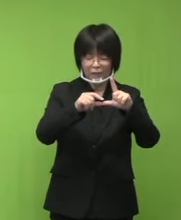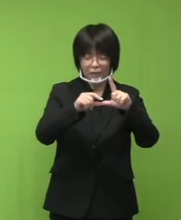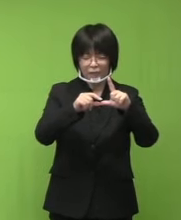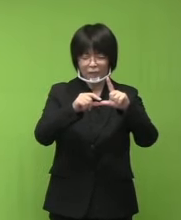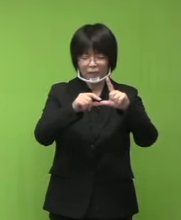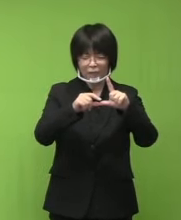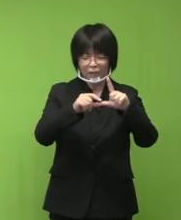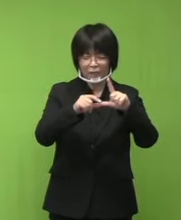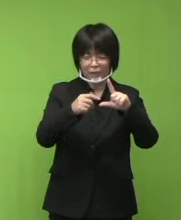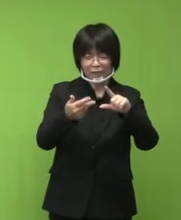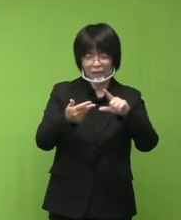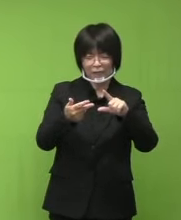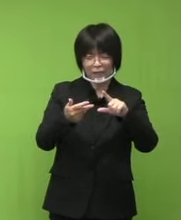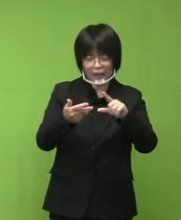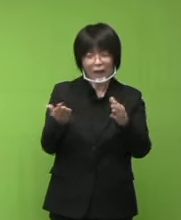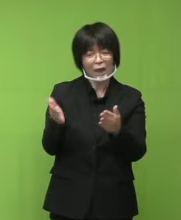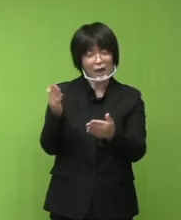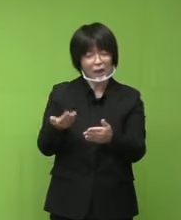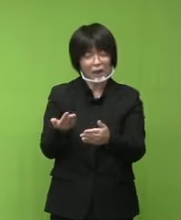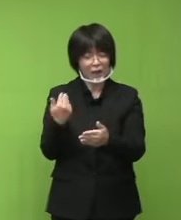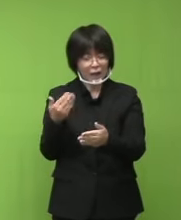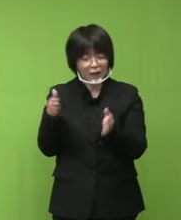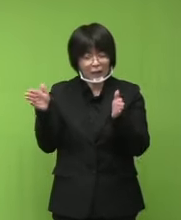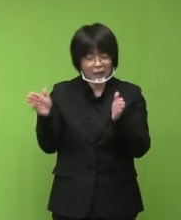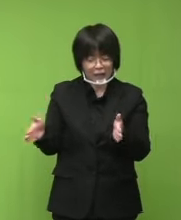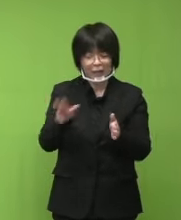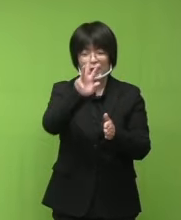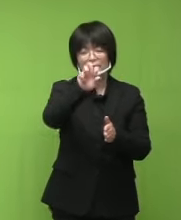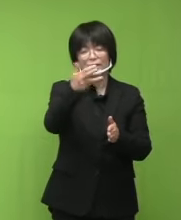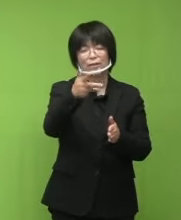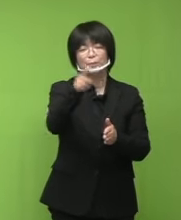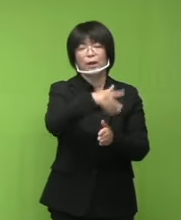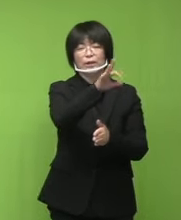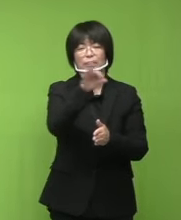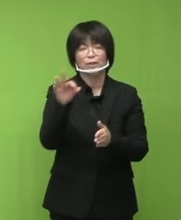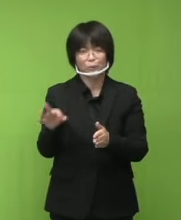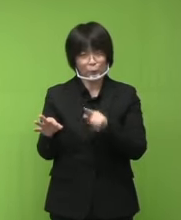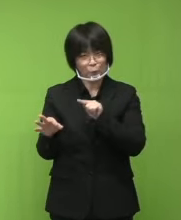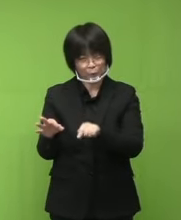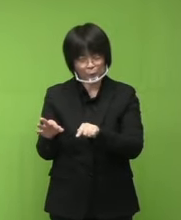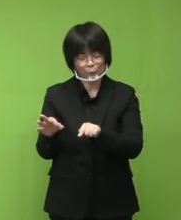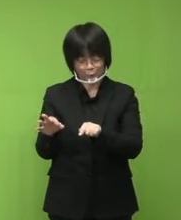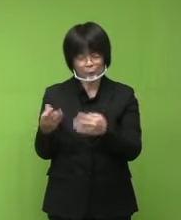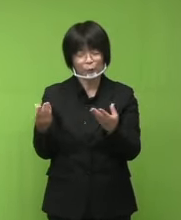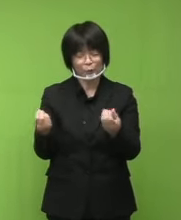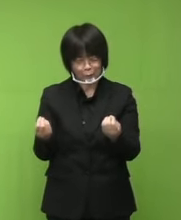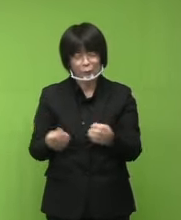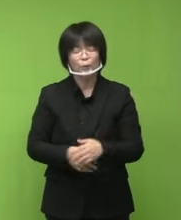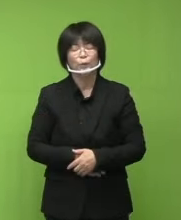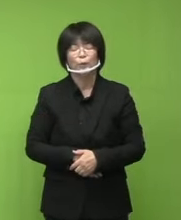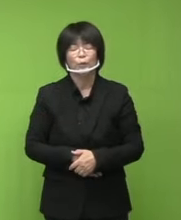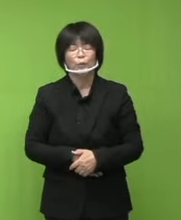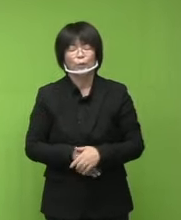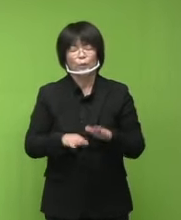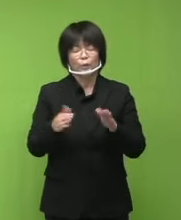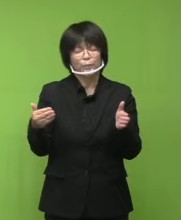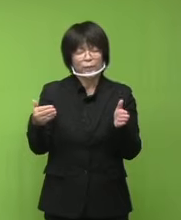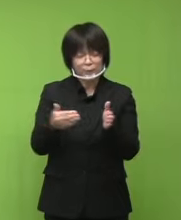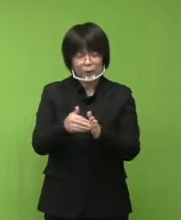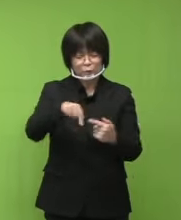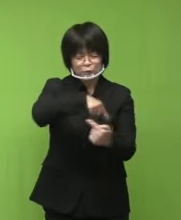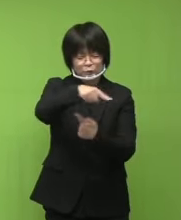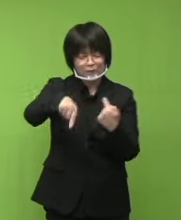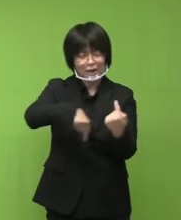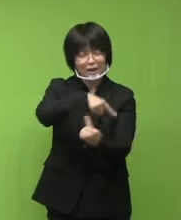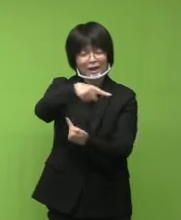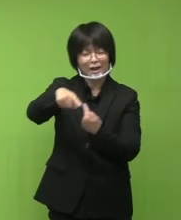この直近の週は 38% になっているというような状況であります。これまでも繰り返し申し上